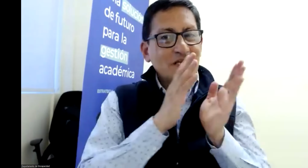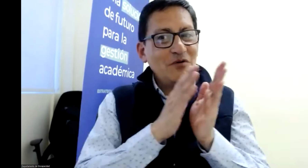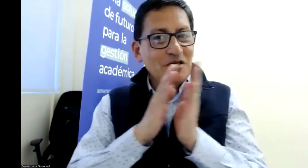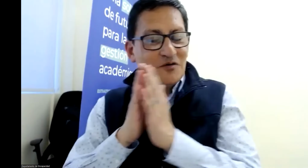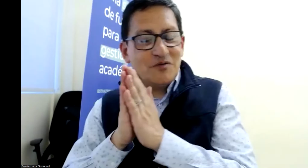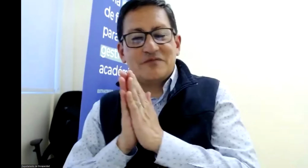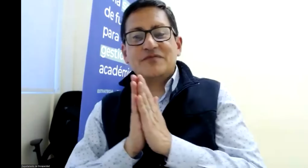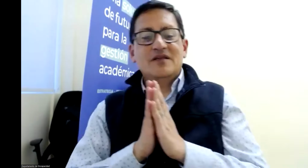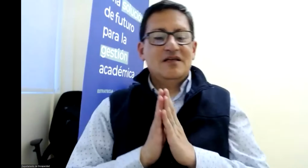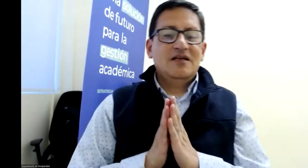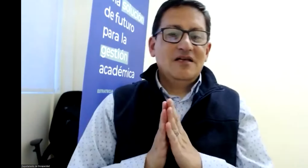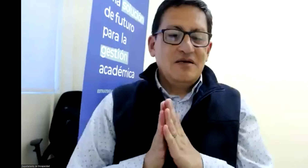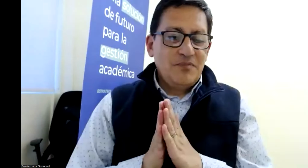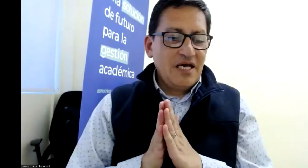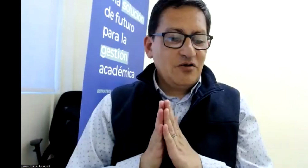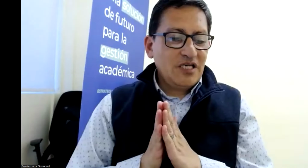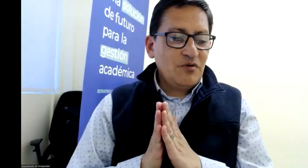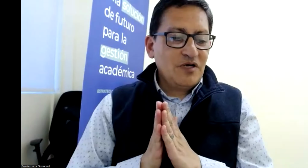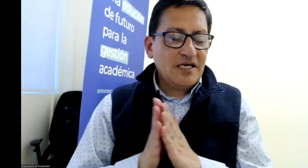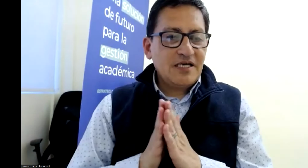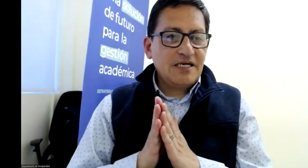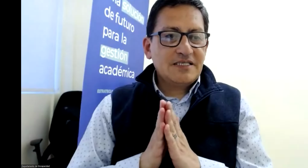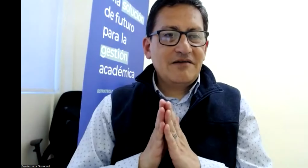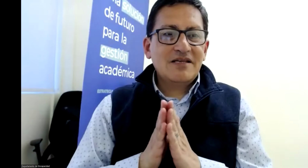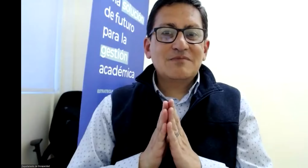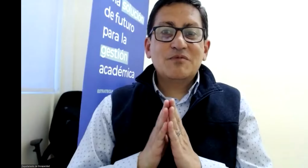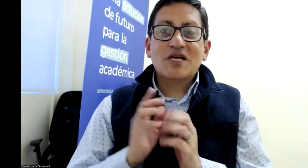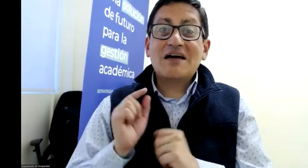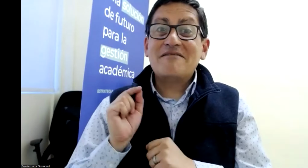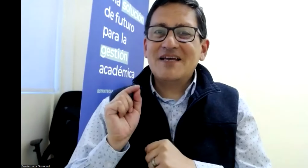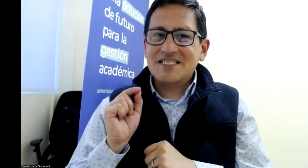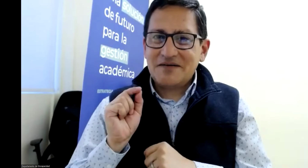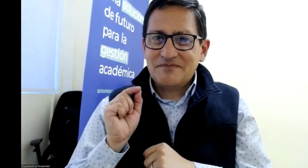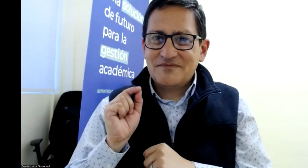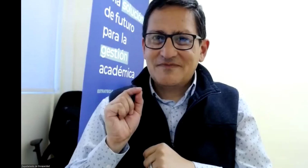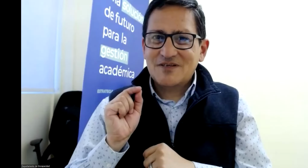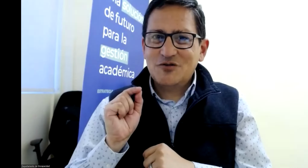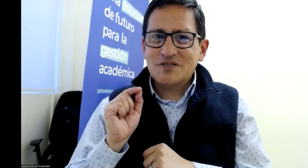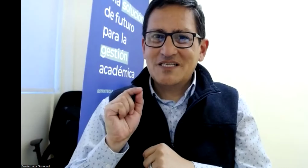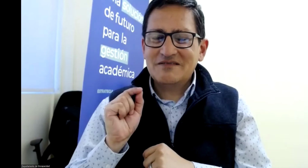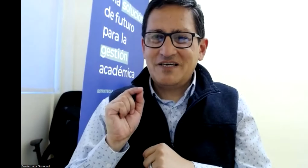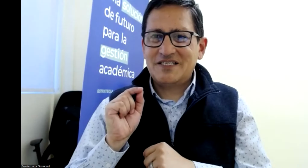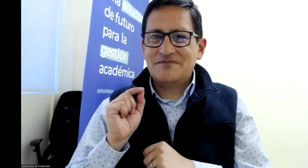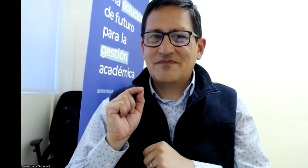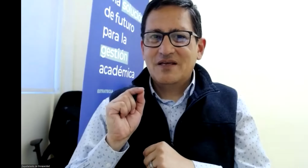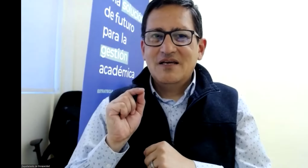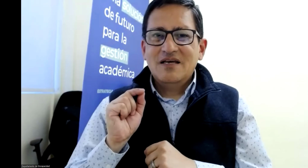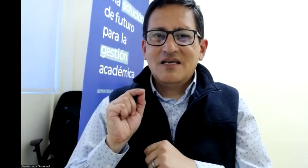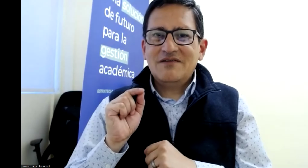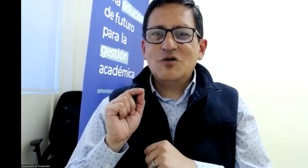ordenamos esto? bueno para esto tenemos que saber decir primero que nada fecha ¿cómo se dice fecha? y